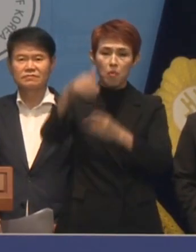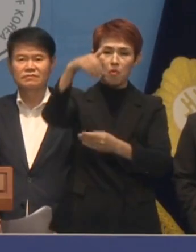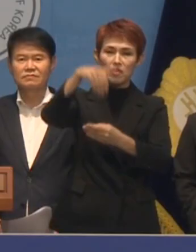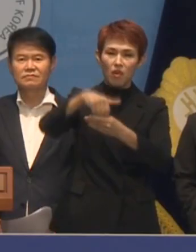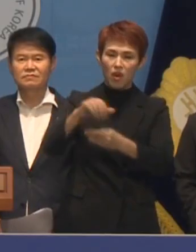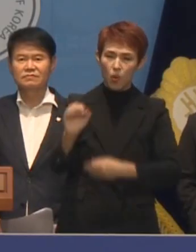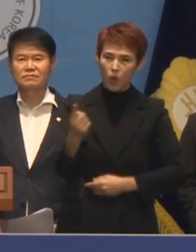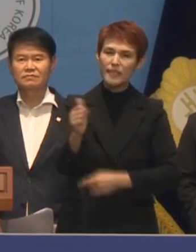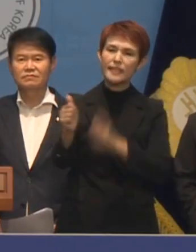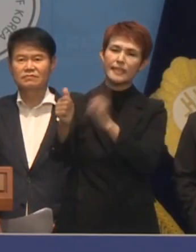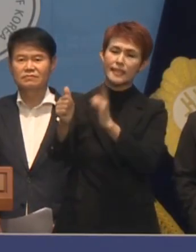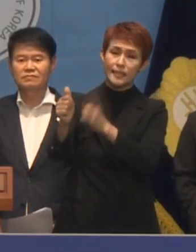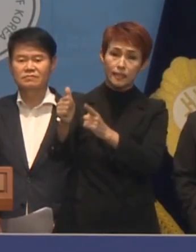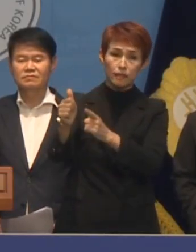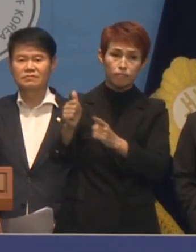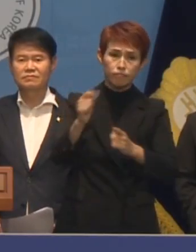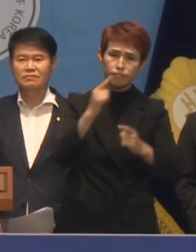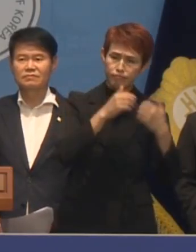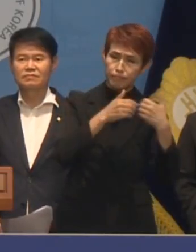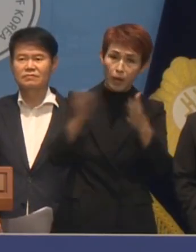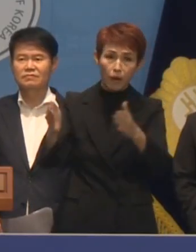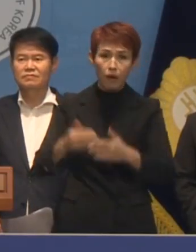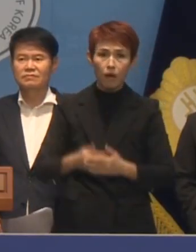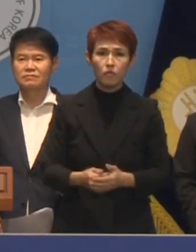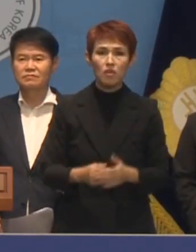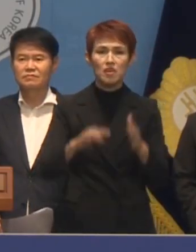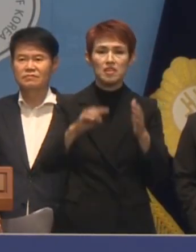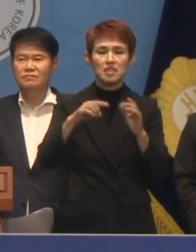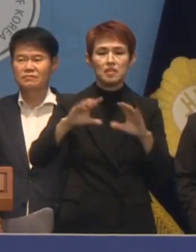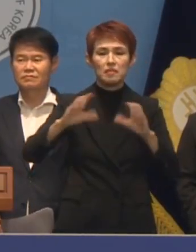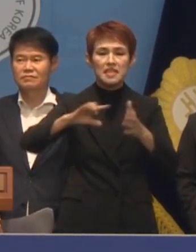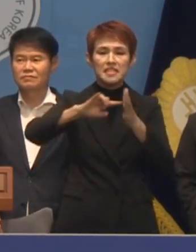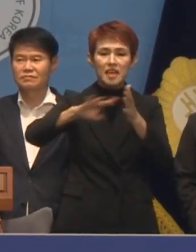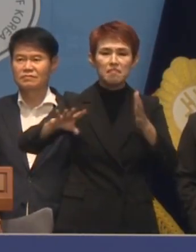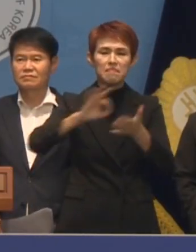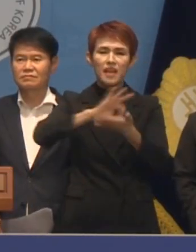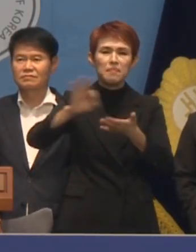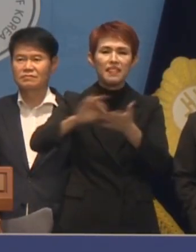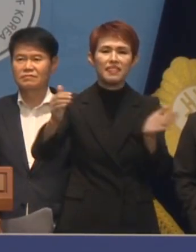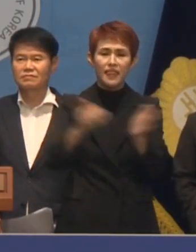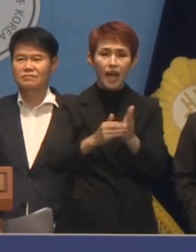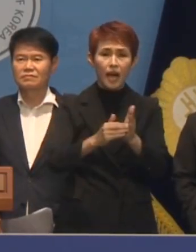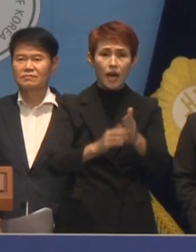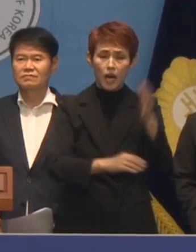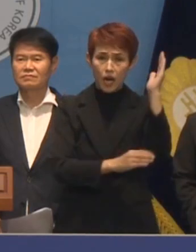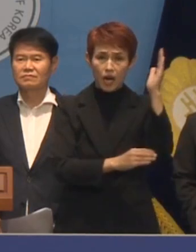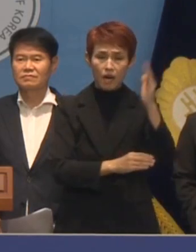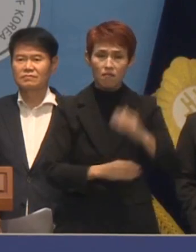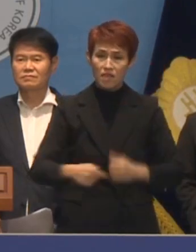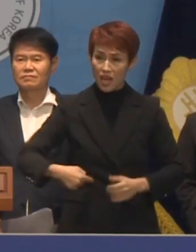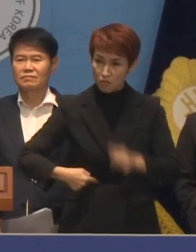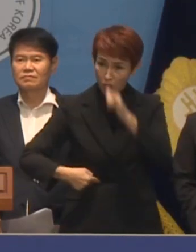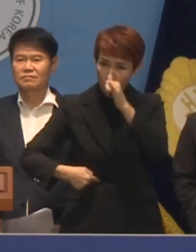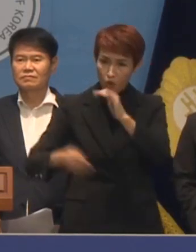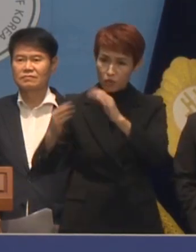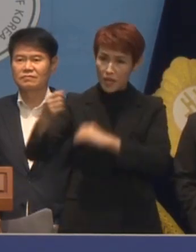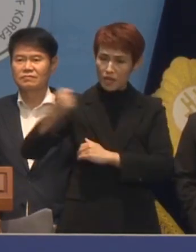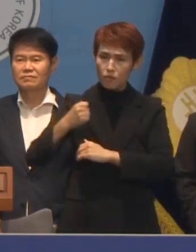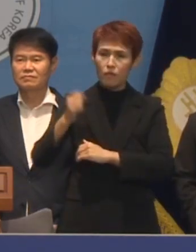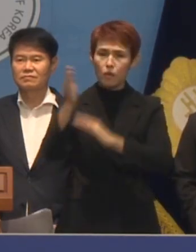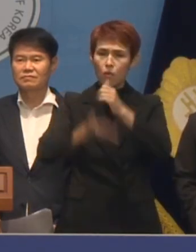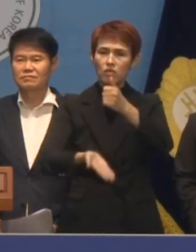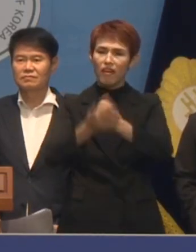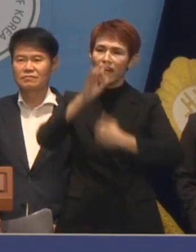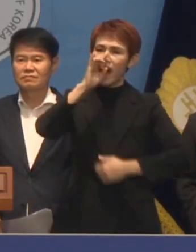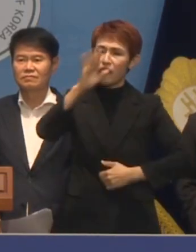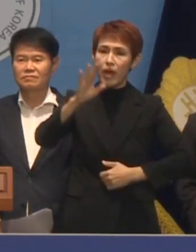제공이라느니 억수로 혈세 낭비라느니 양심이 있으면 국민의힘이 공천하면 안 된다느니 하는